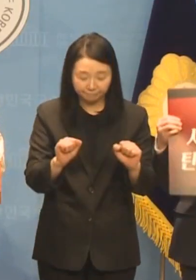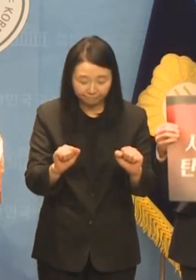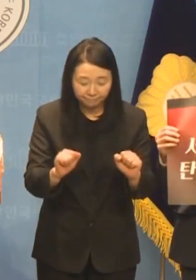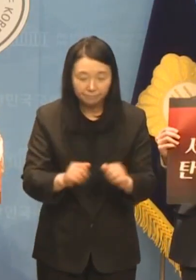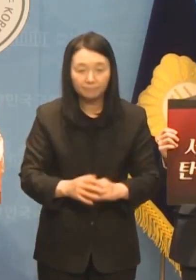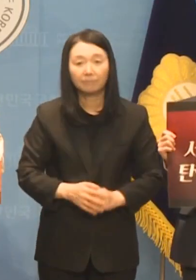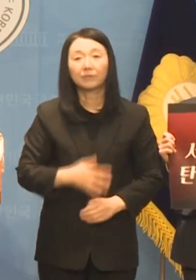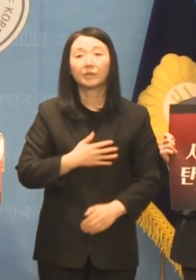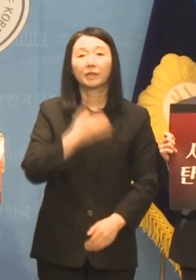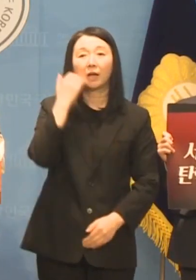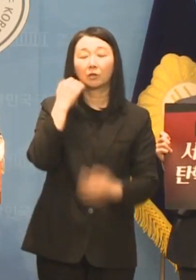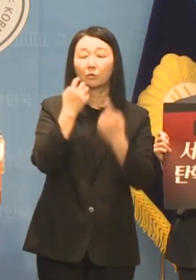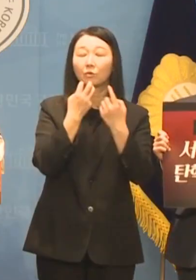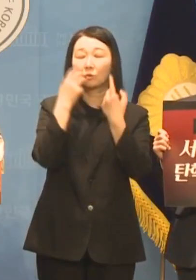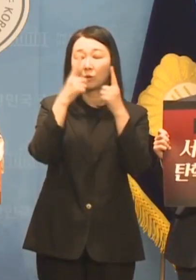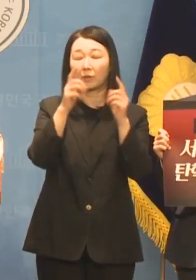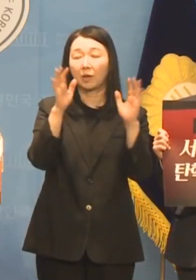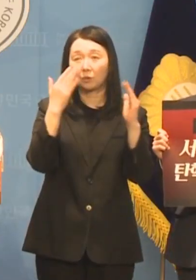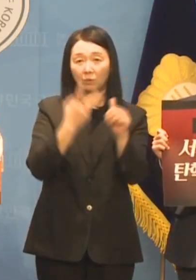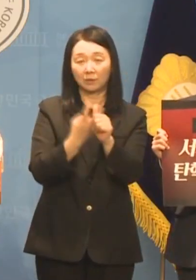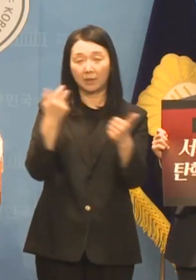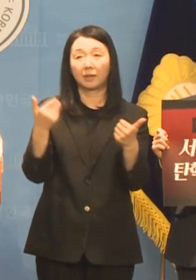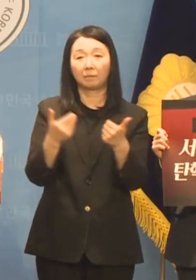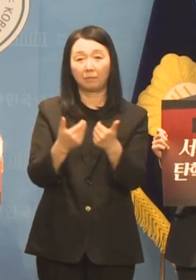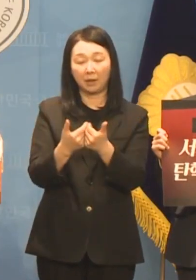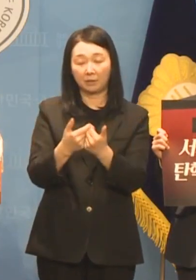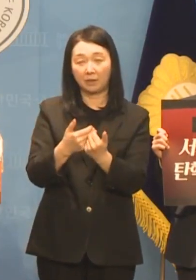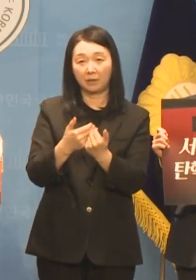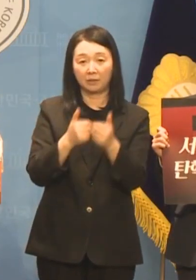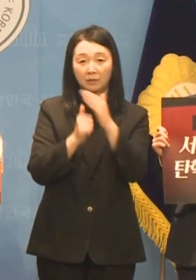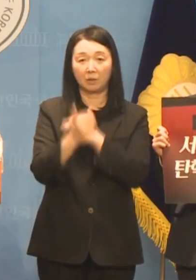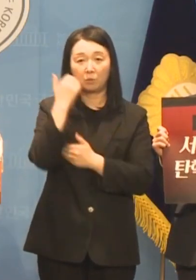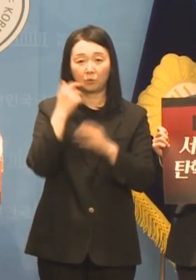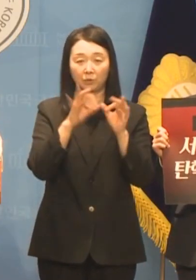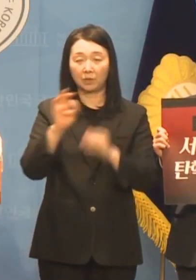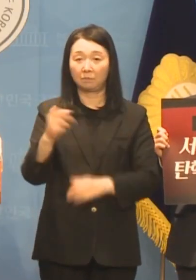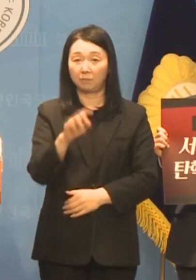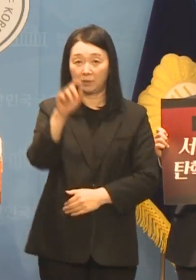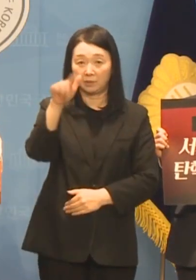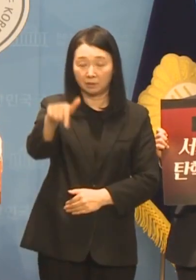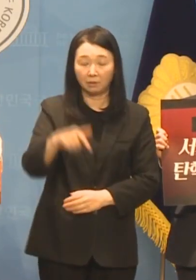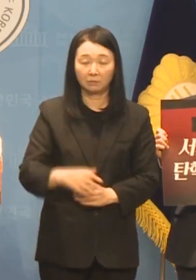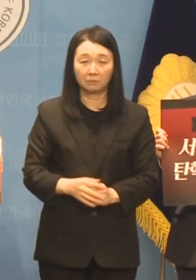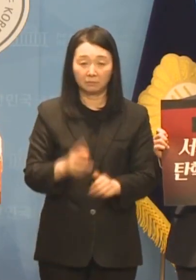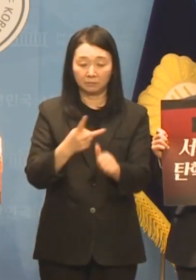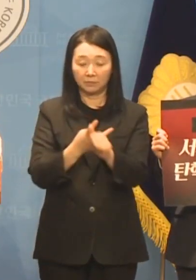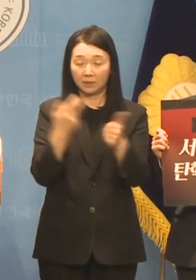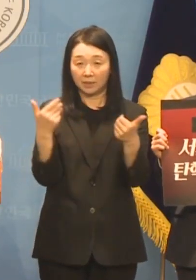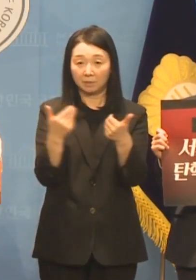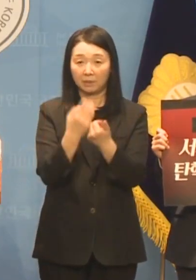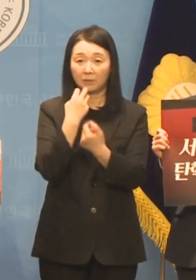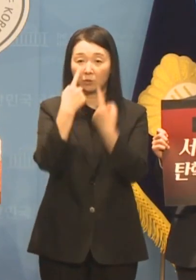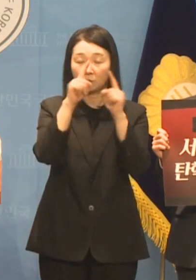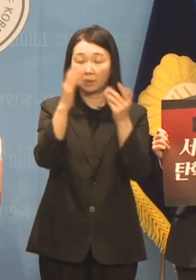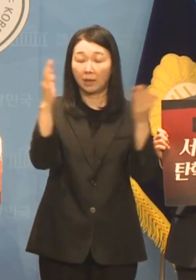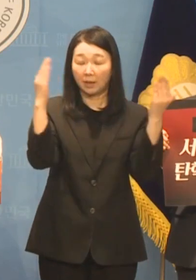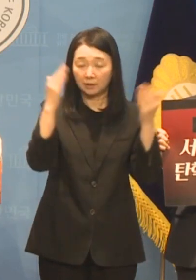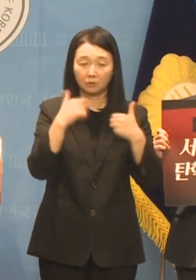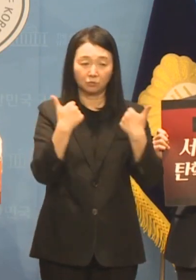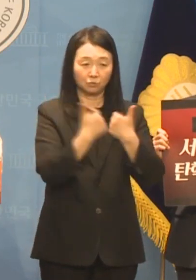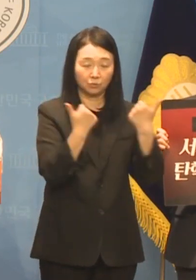안녕하십니까. 저는 서울대학교 탄핵반대 시국선언 대표 김민섭입니다. 저희 탄핵을 반대하는 서울대인은